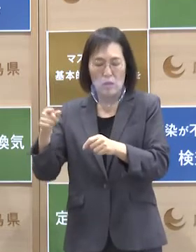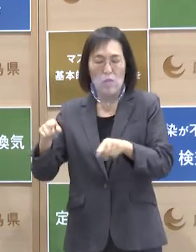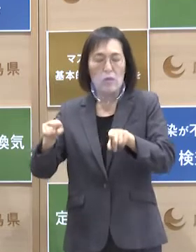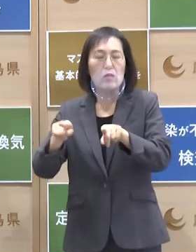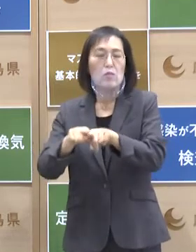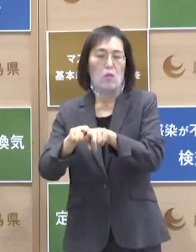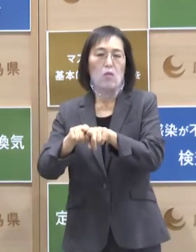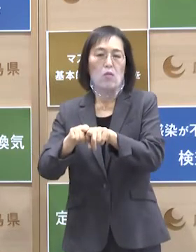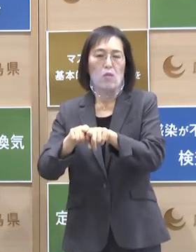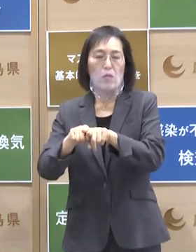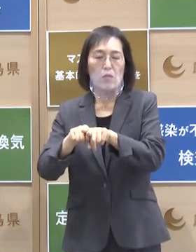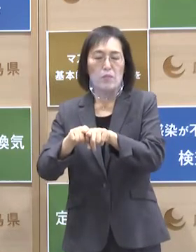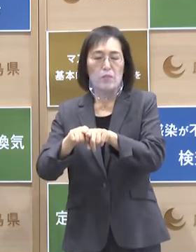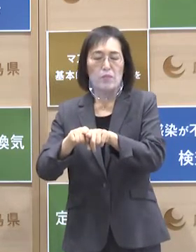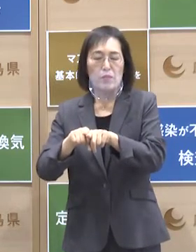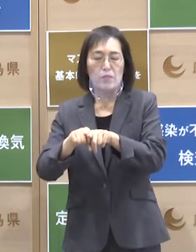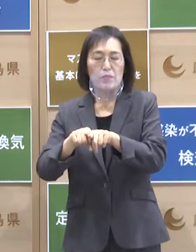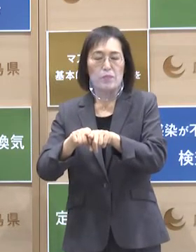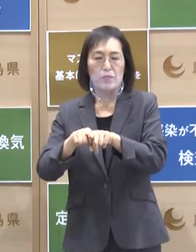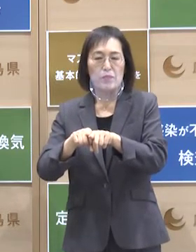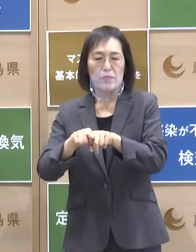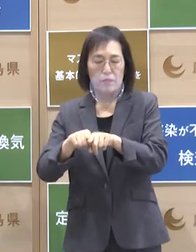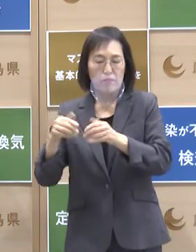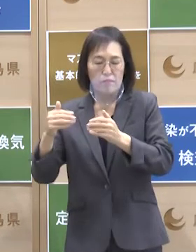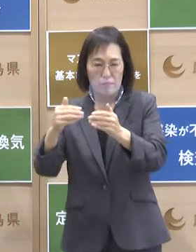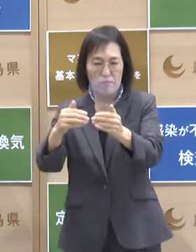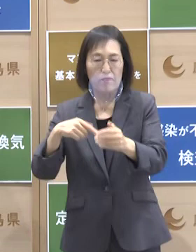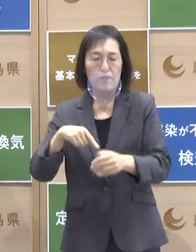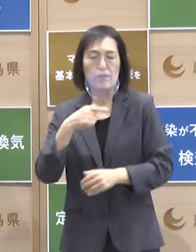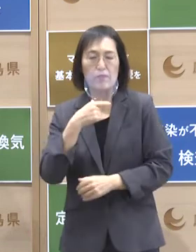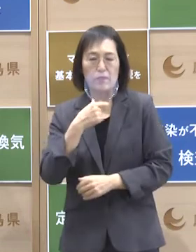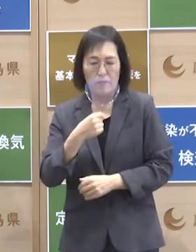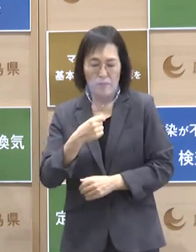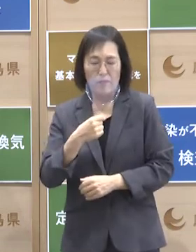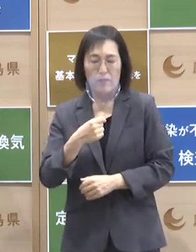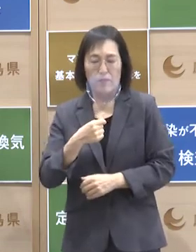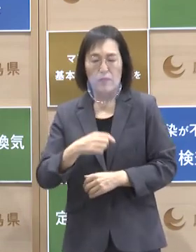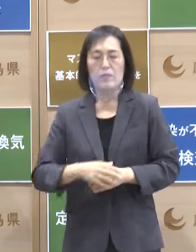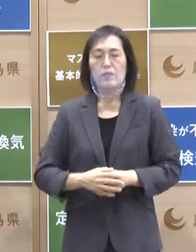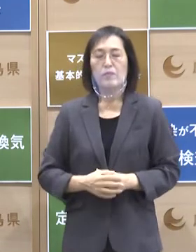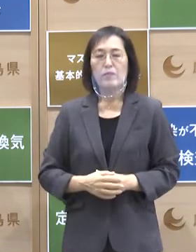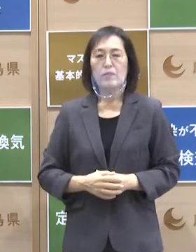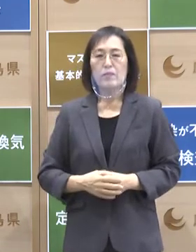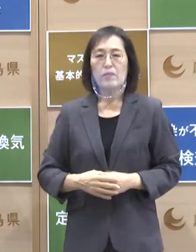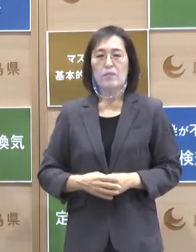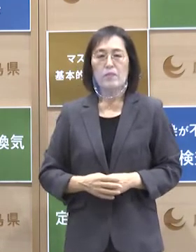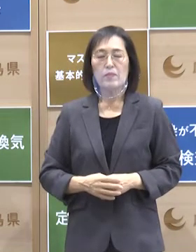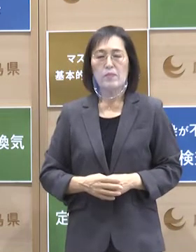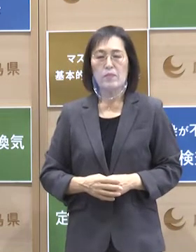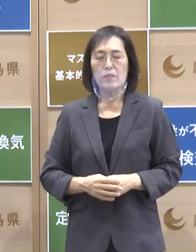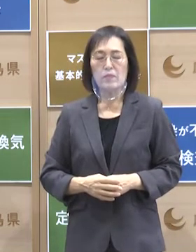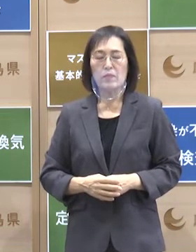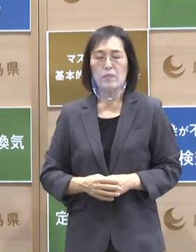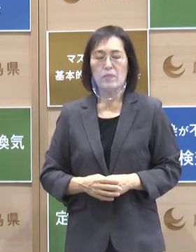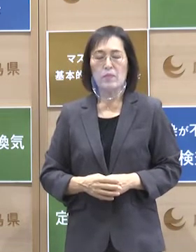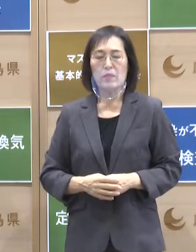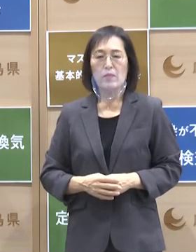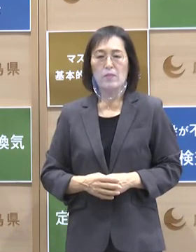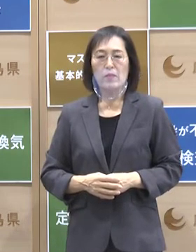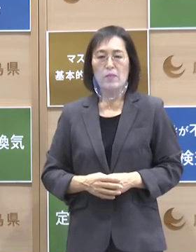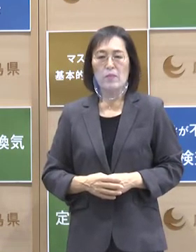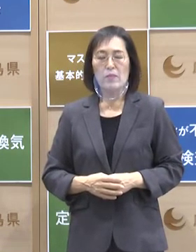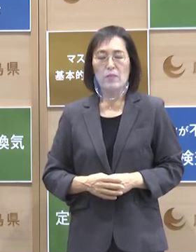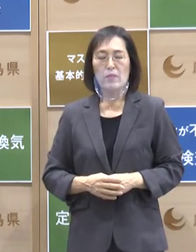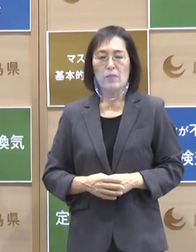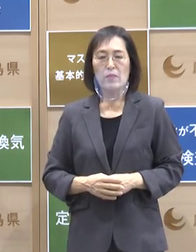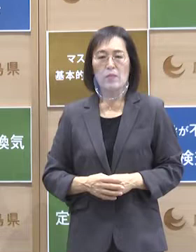広島県ですね、一体となって進めていきたいという期待を持っています。引き続き